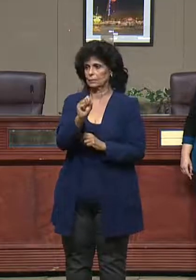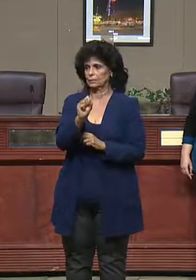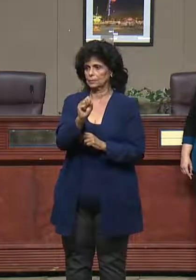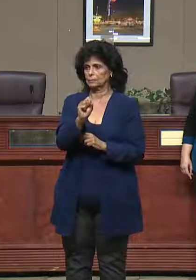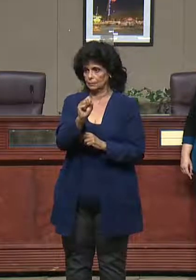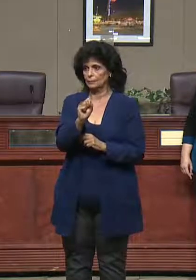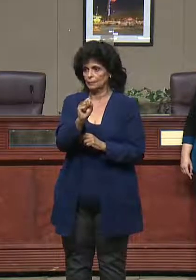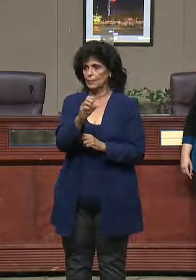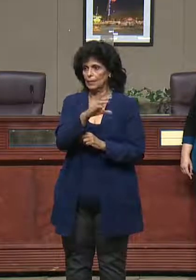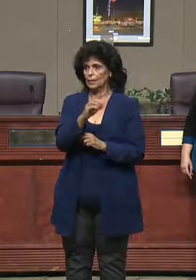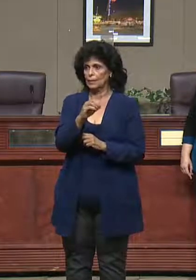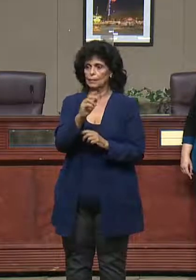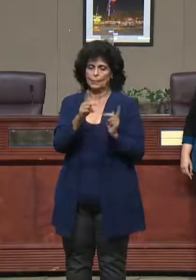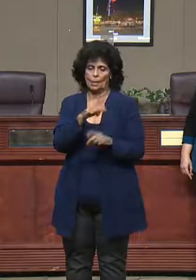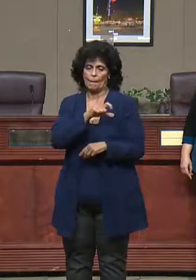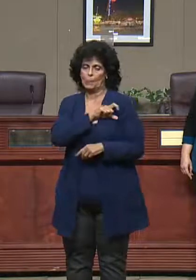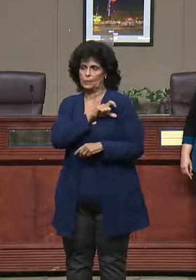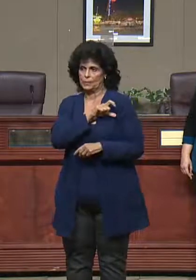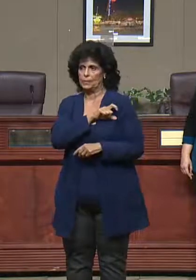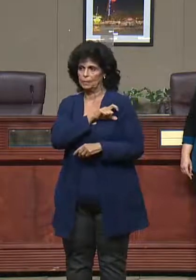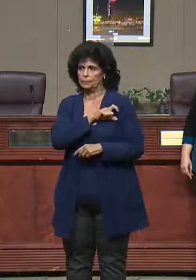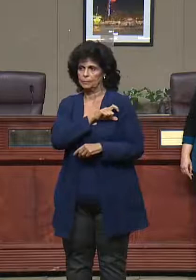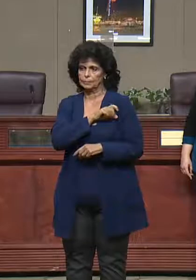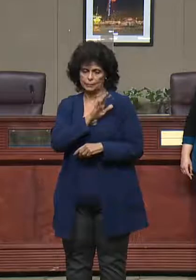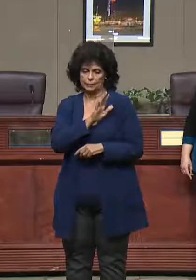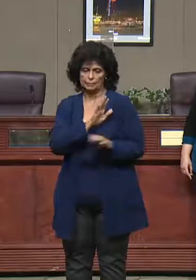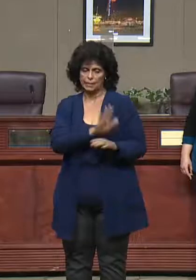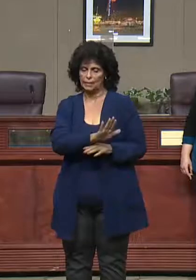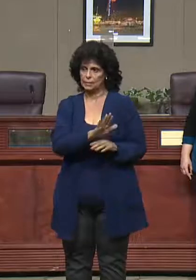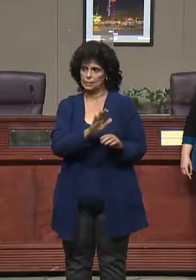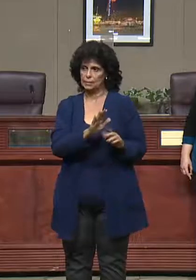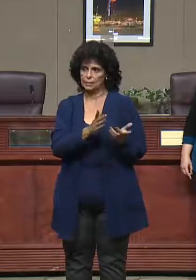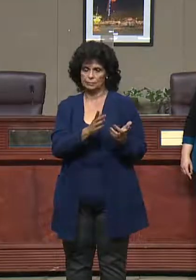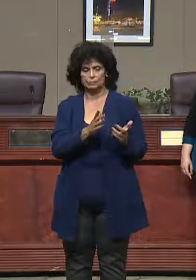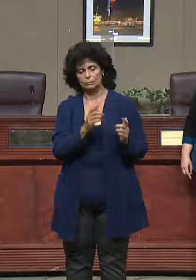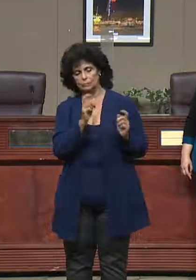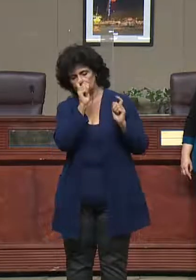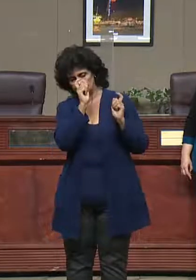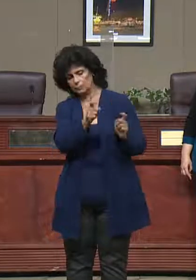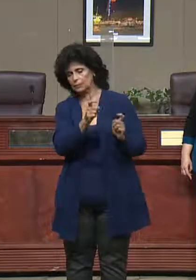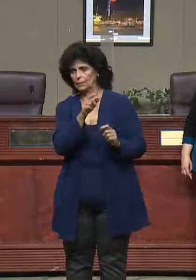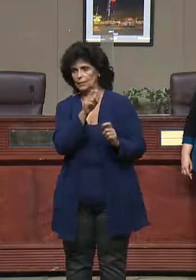los law enforcement. Esos son los primeros grupos que vamos a atender.